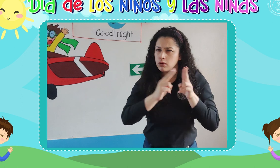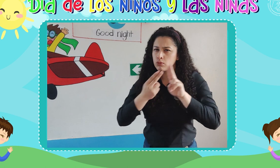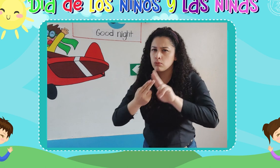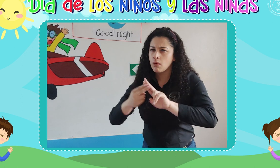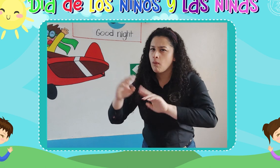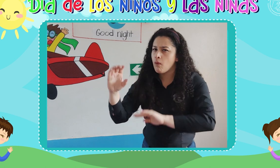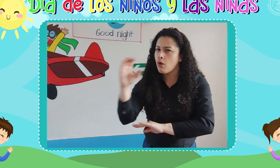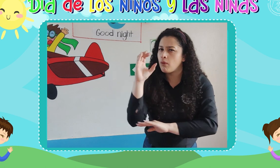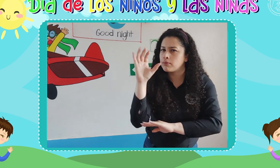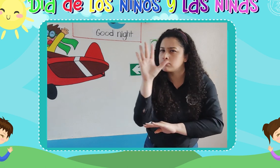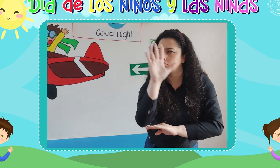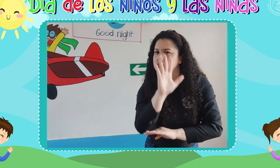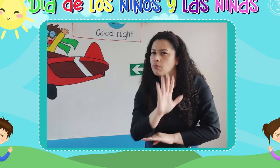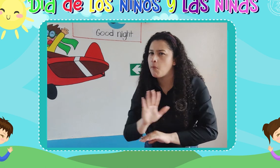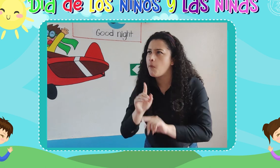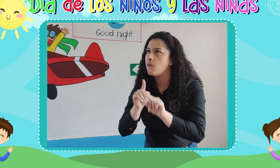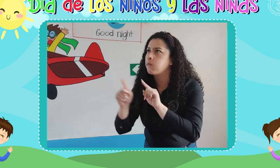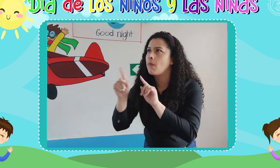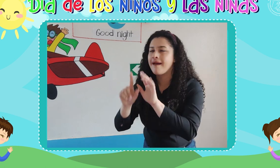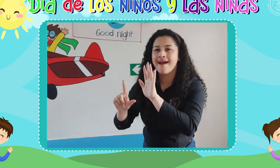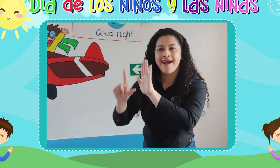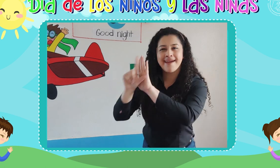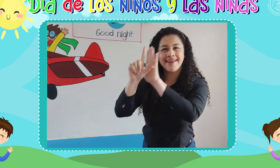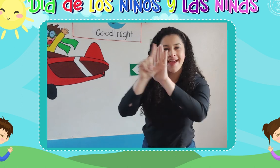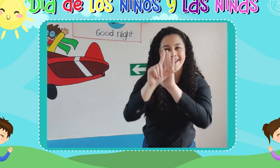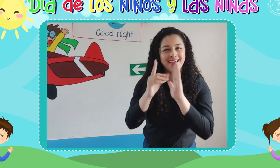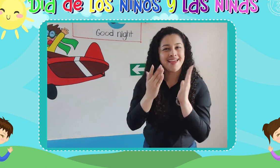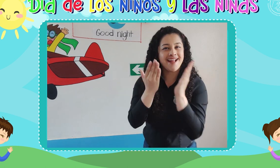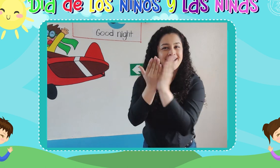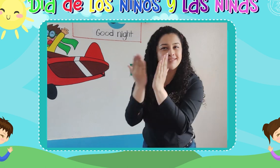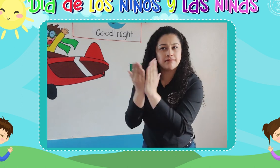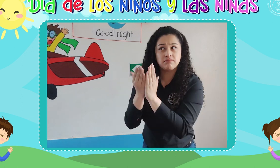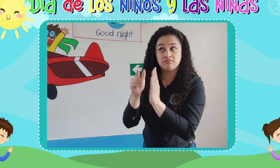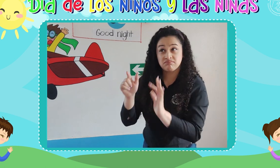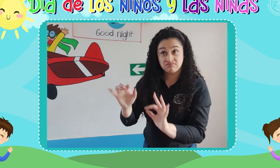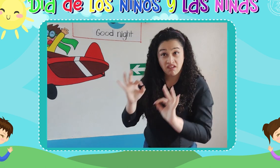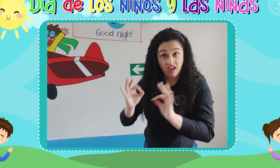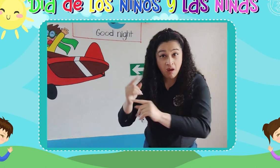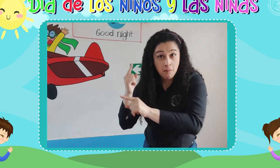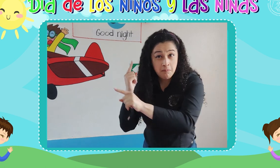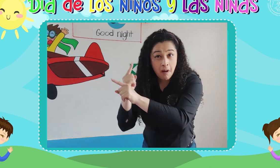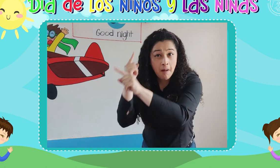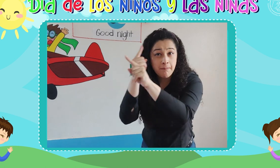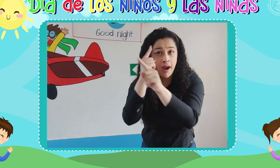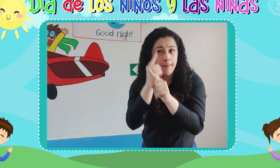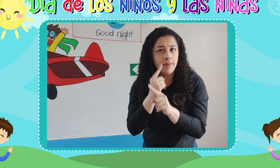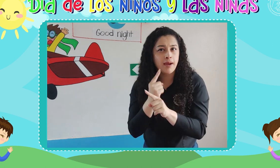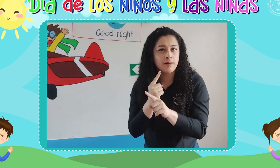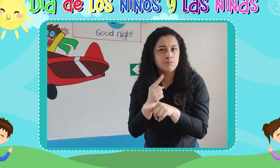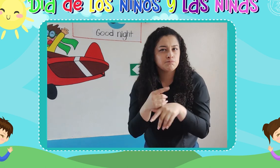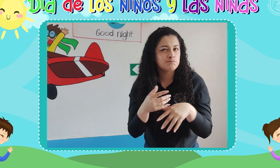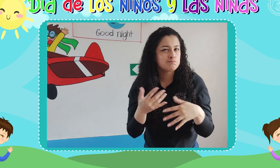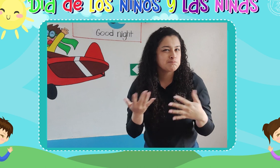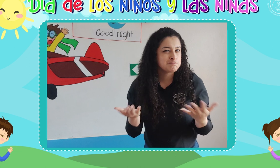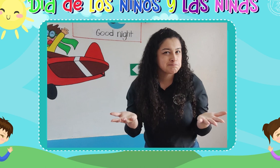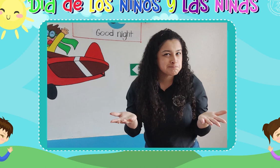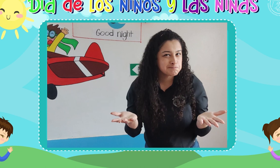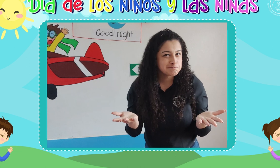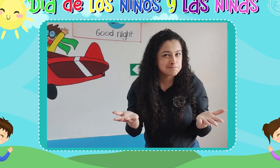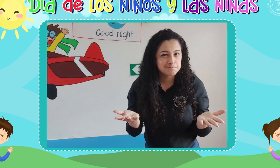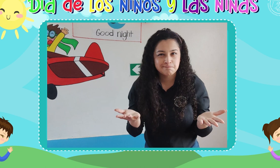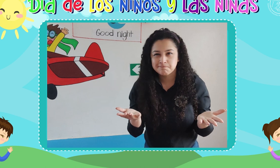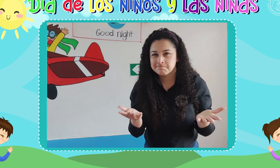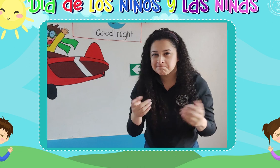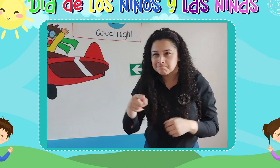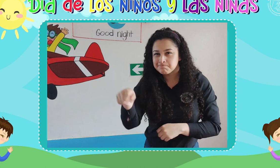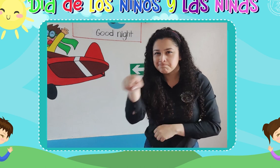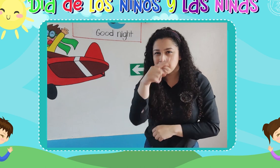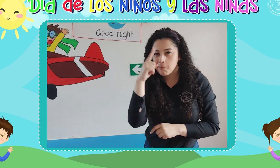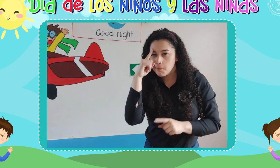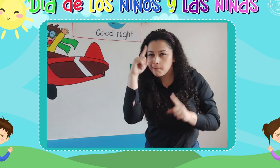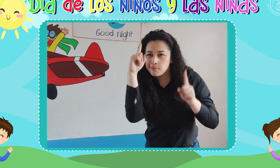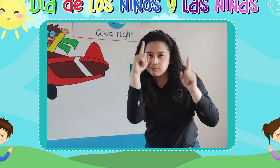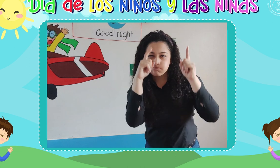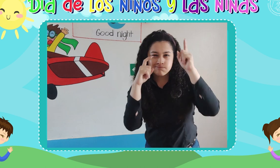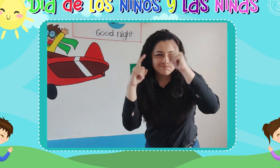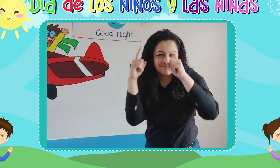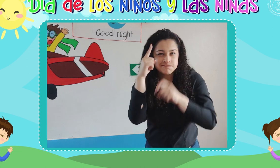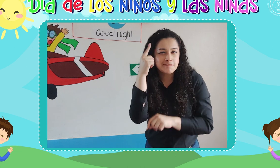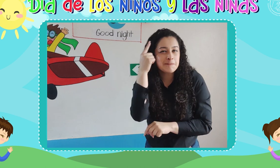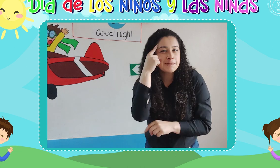puntos mencionados y las leyes inclusivas de educación de calidad en Colombia, ¿se está cumpliendo?